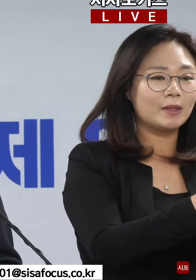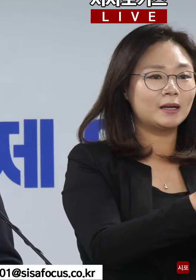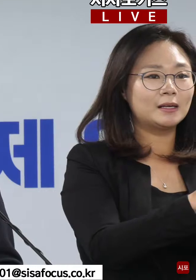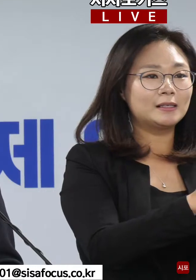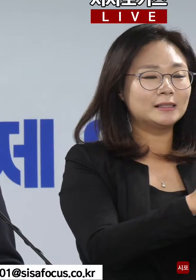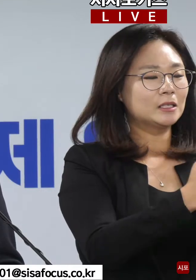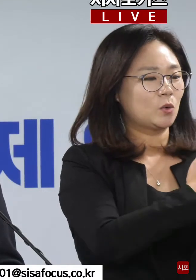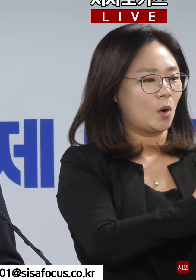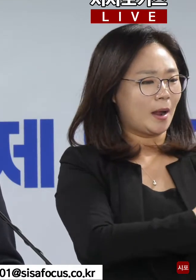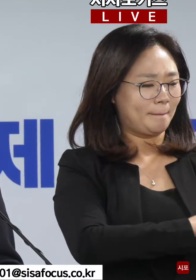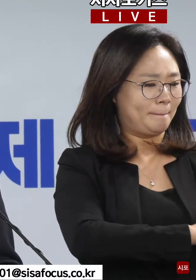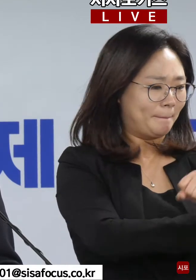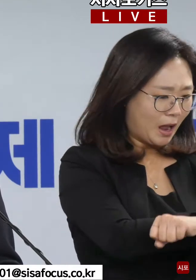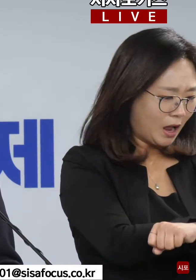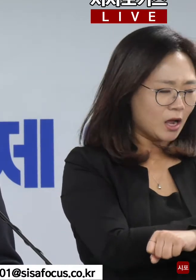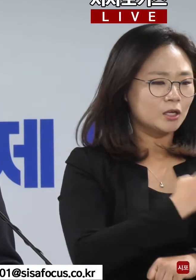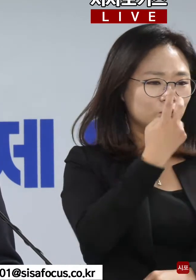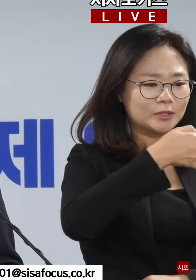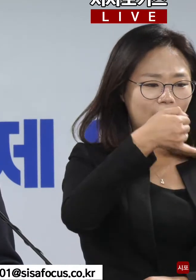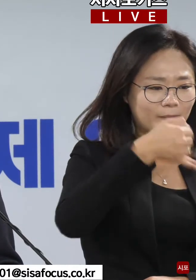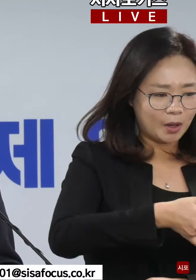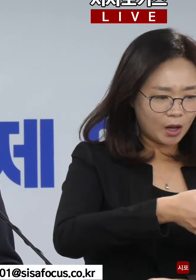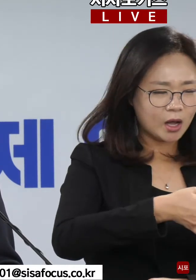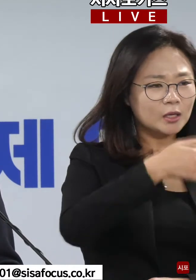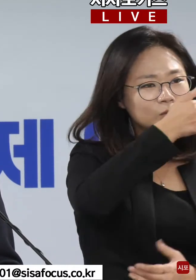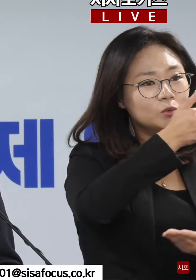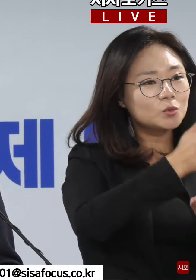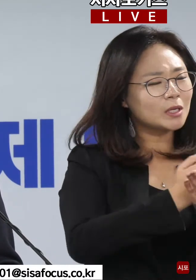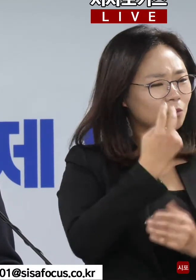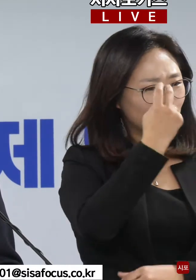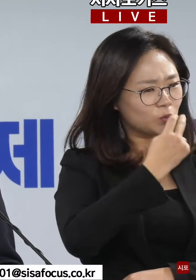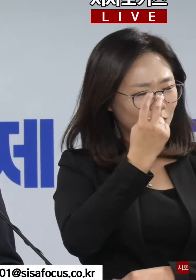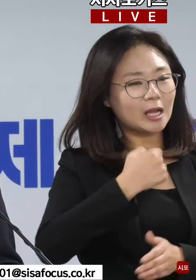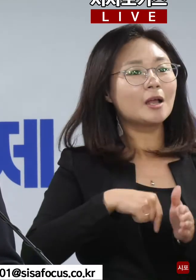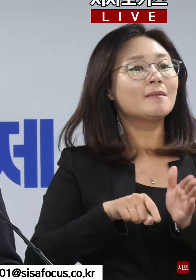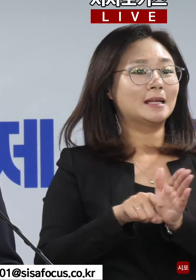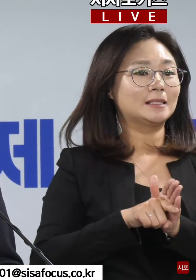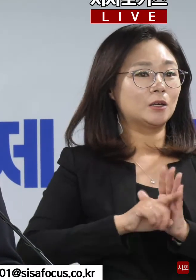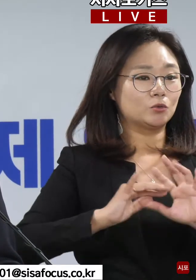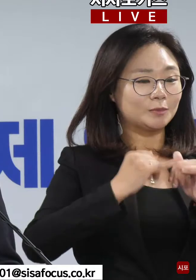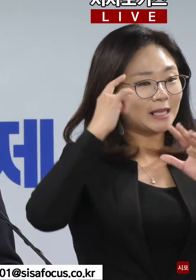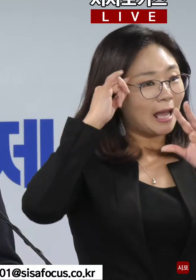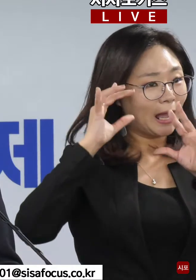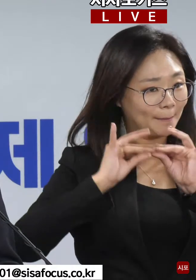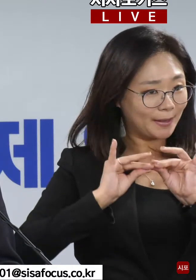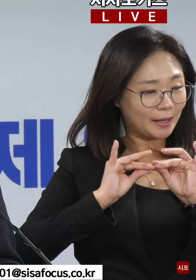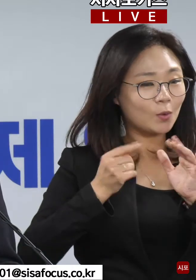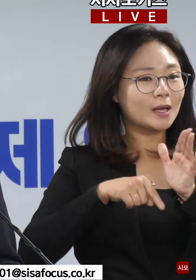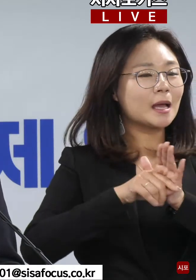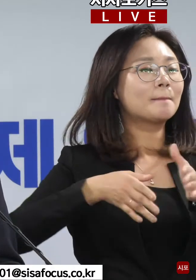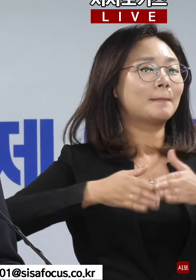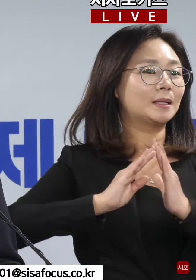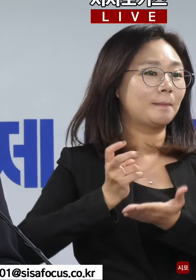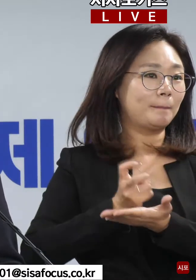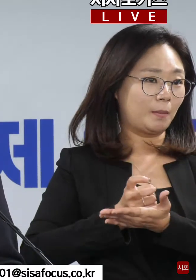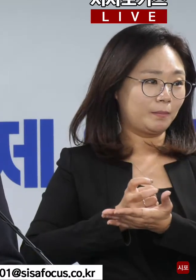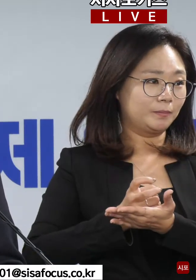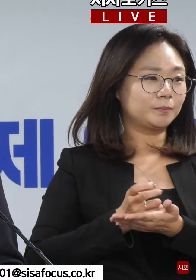검찰의 직권남용이나 부실수사나 검찰의 범죄 행위를 단속하기 위해서 국민적 합의에서 만들어낸